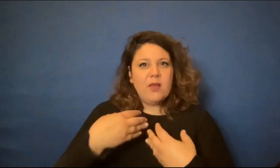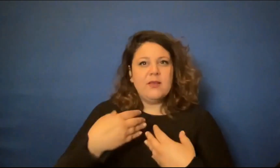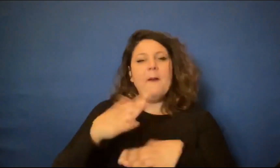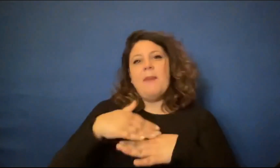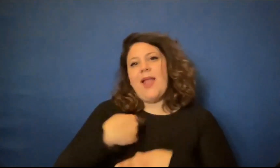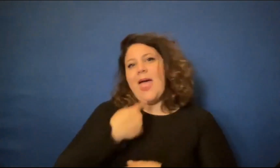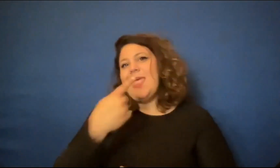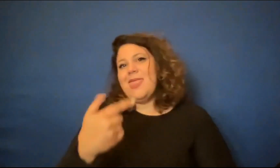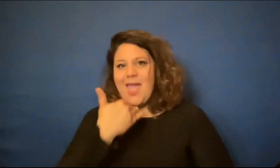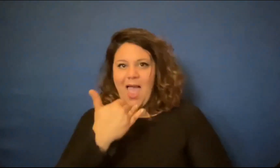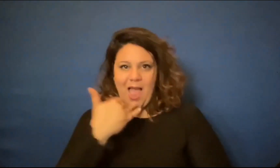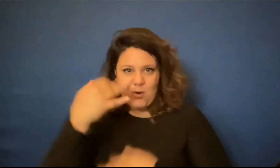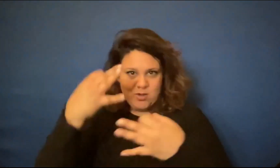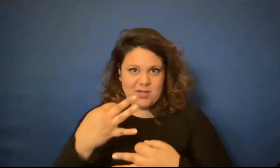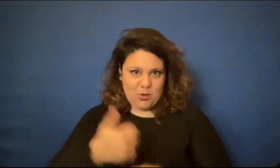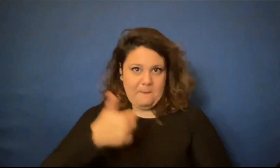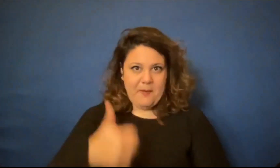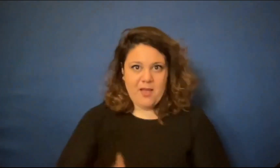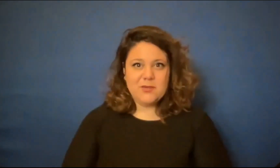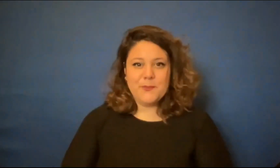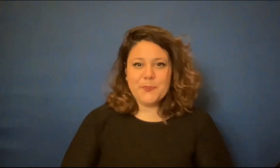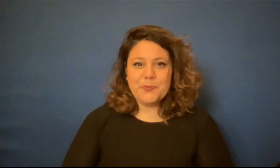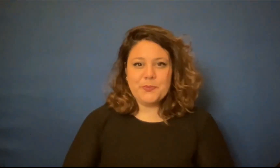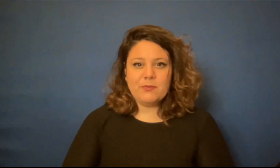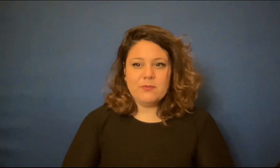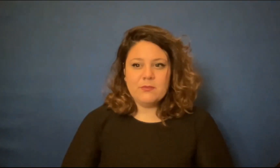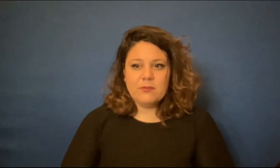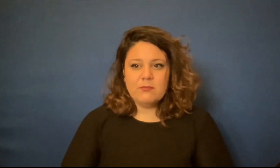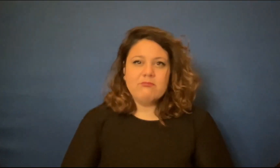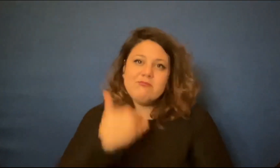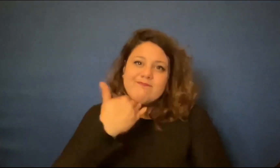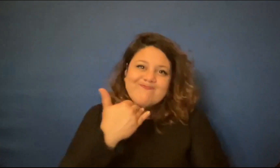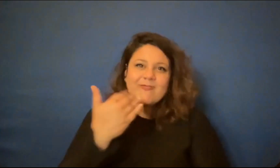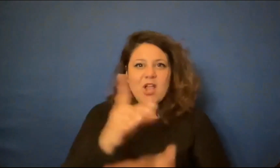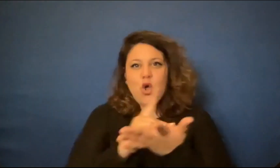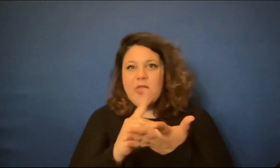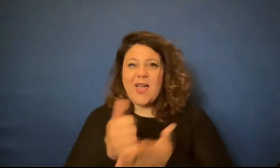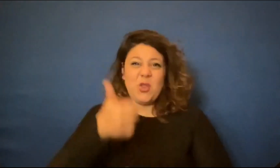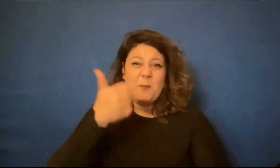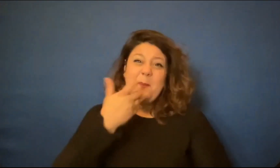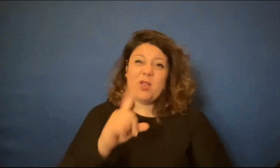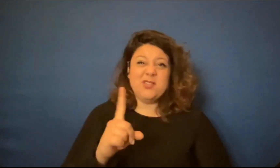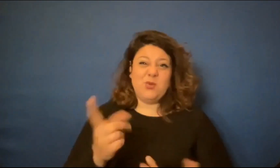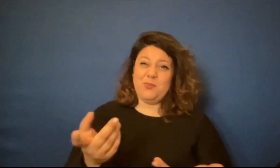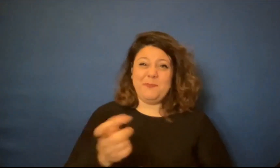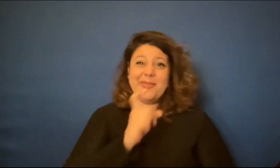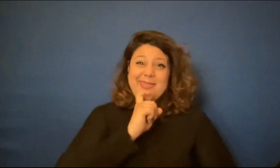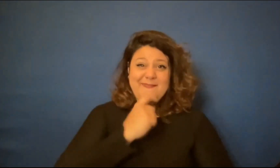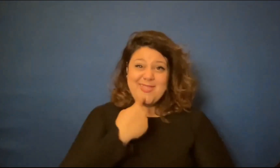impresión, por lo menos con algún dato más, porque si no es un poco una respuesta Sí. demasiado